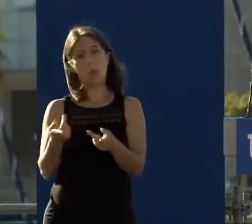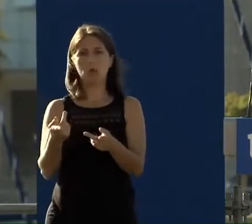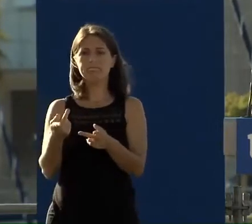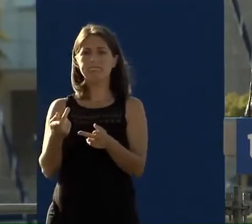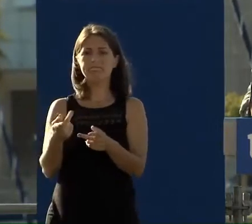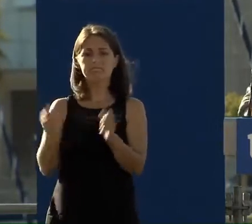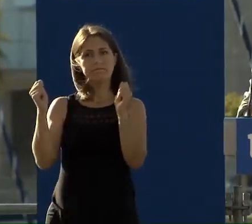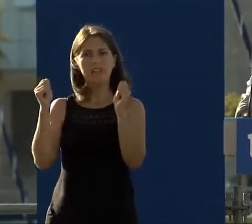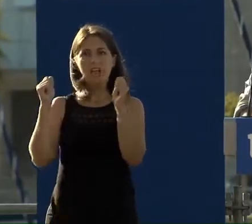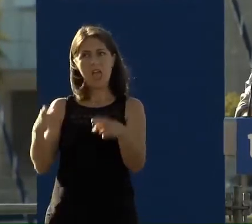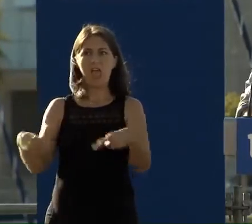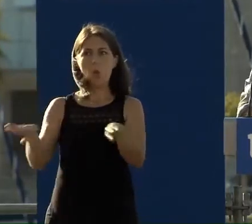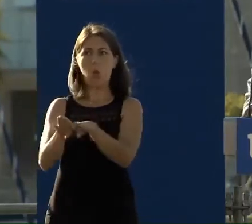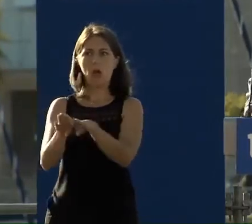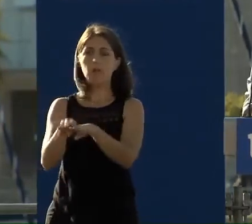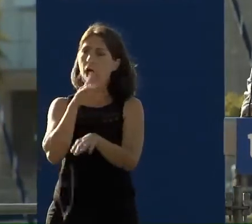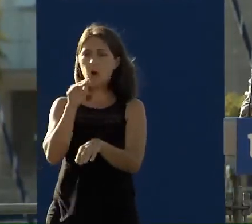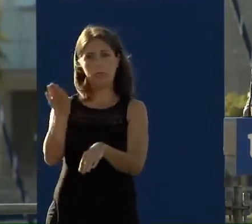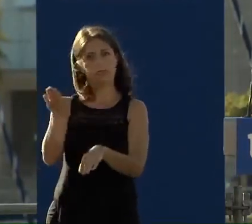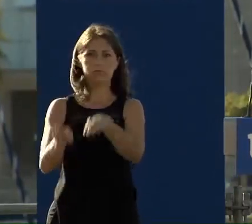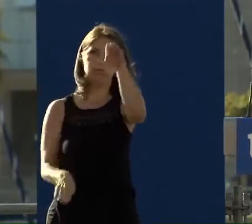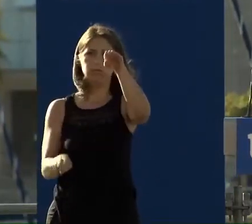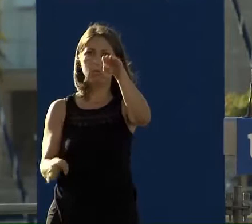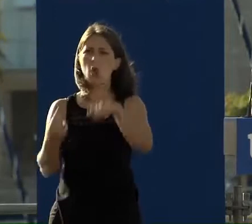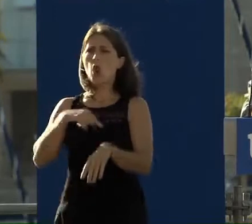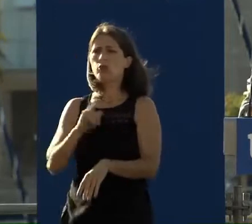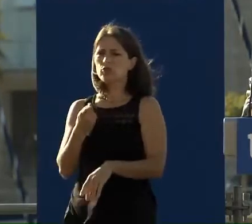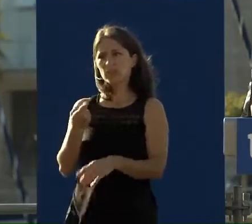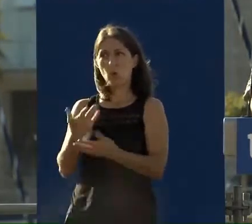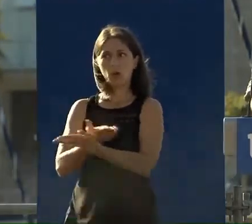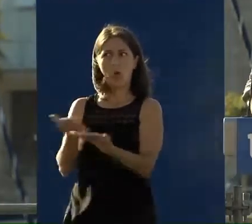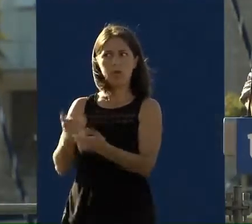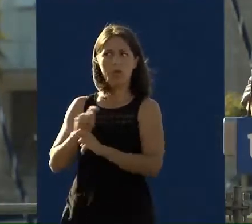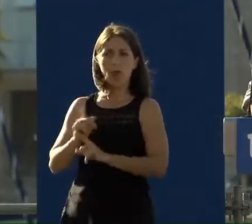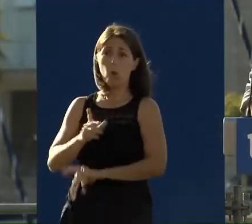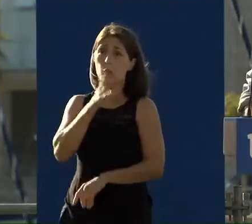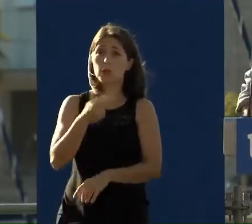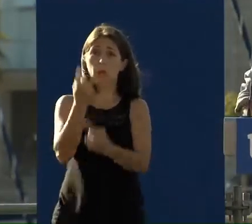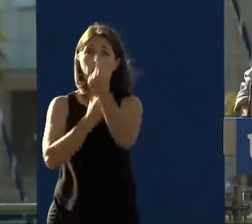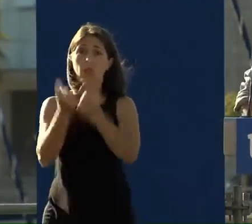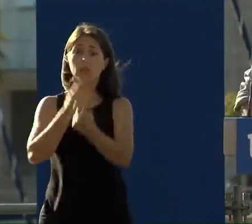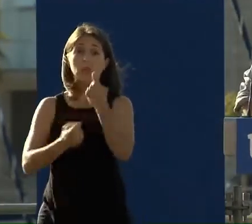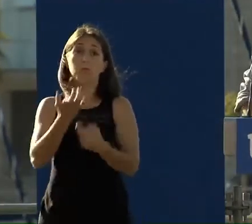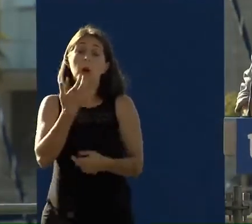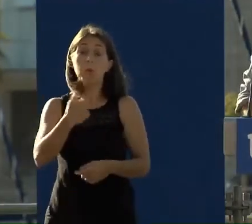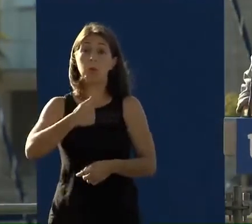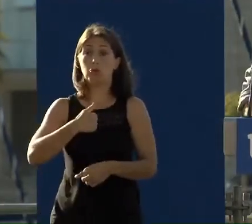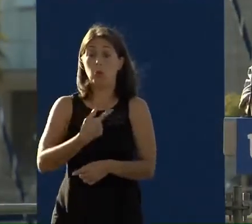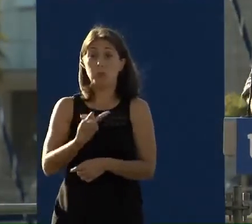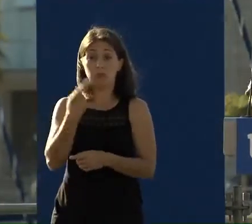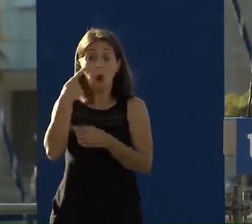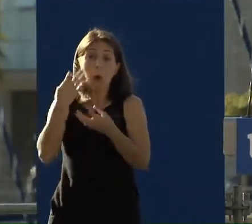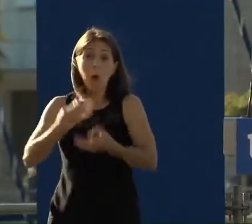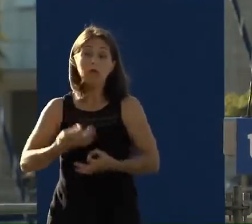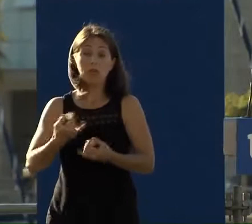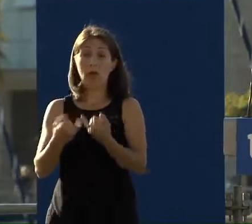técnico, pois temos que desempatar. Non nos podemos fiar aí das enquisas. Se fose polas enquisas, eu non sería alcalde da Coruña. Se